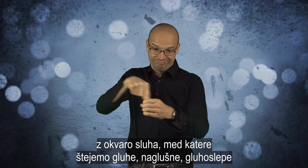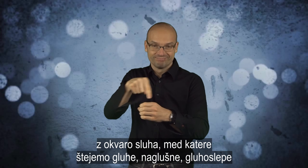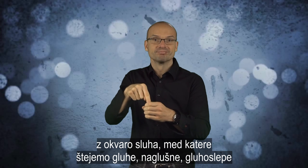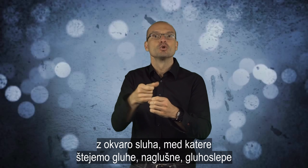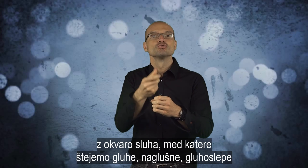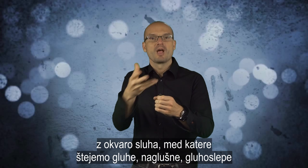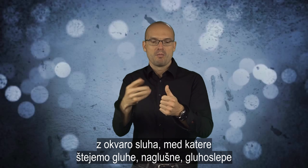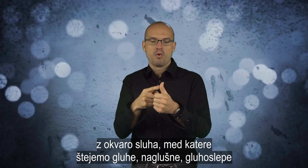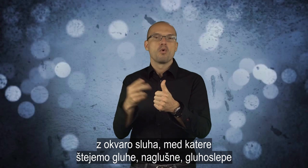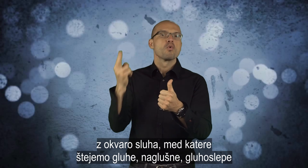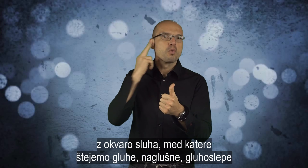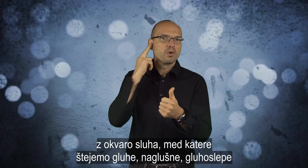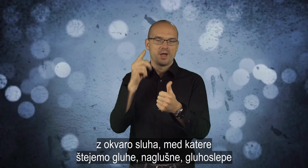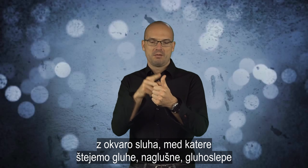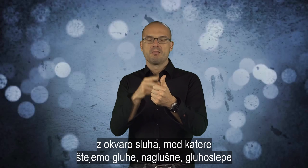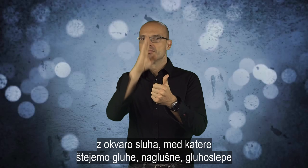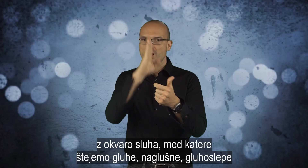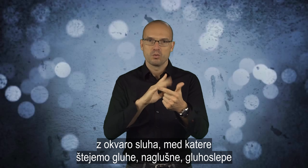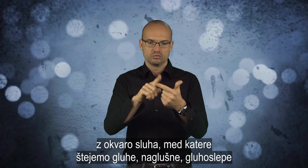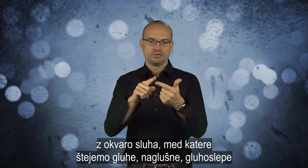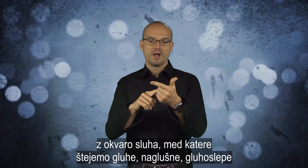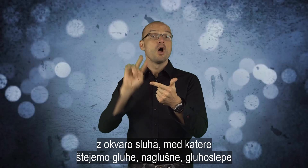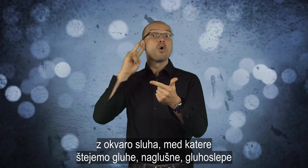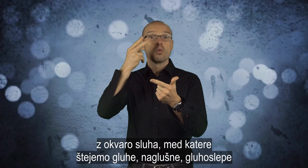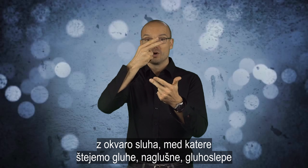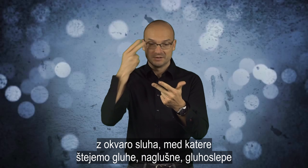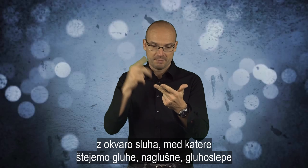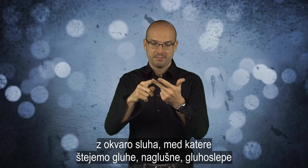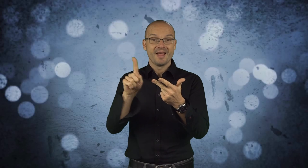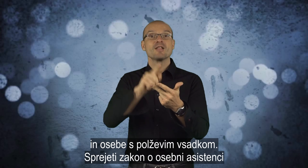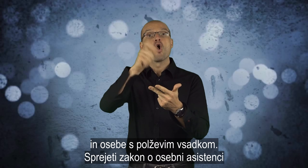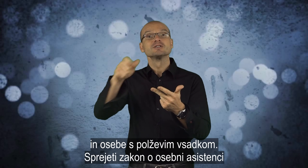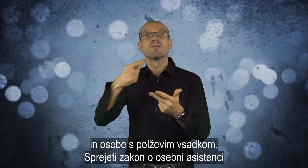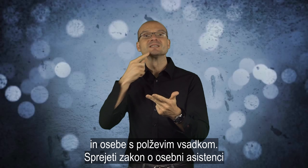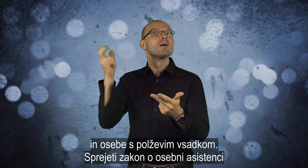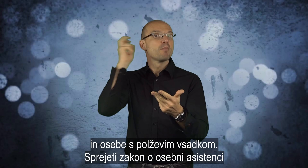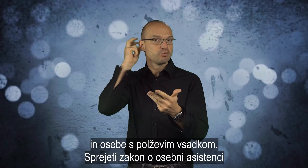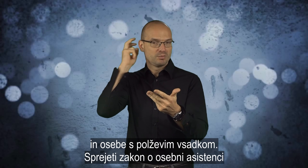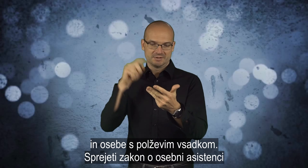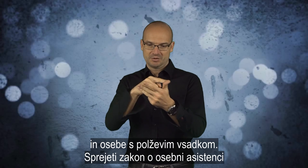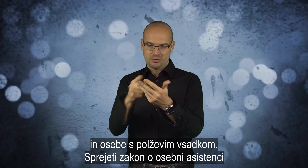katere štejemo gluhe, naglušne, gluhoslepe in osebe s polževim vsadkom.